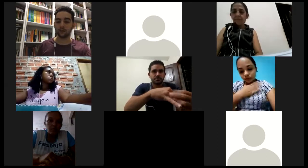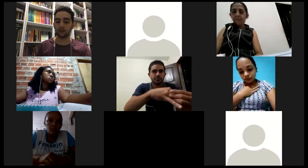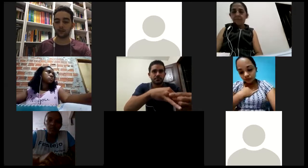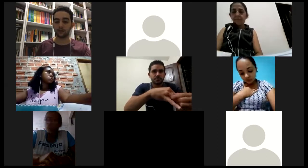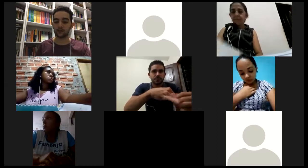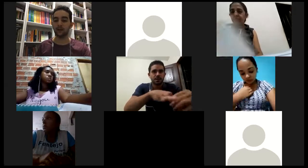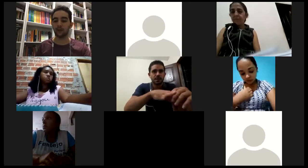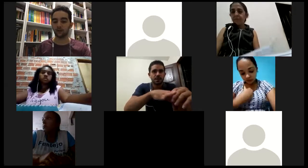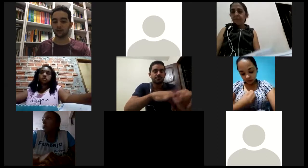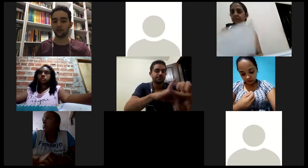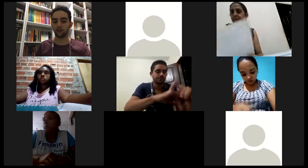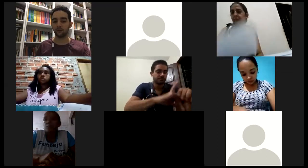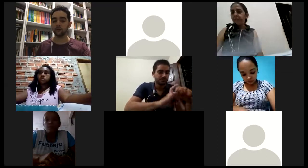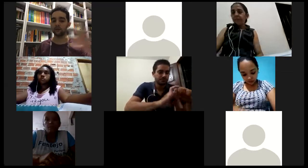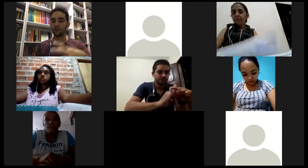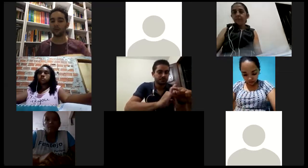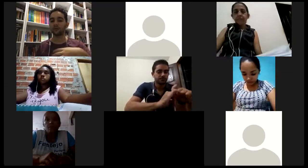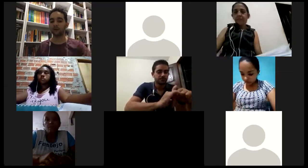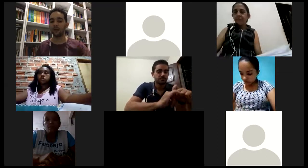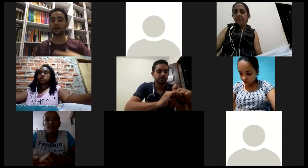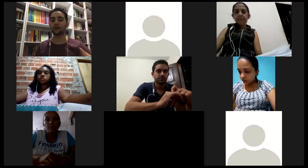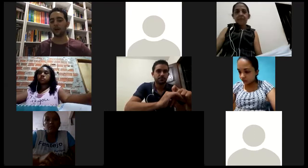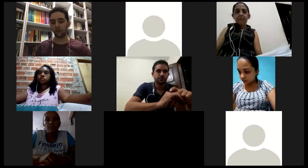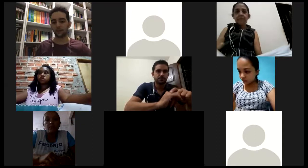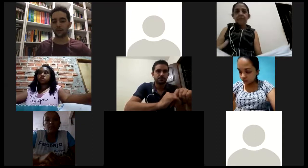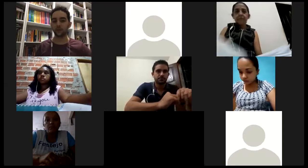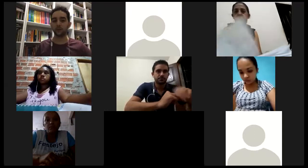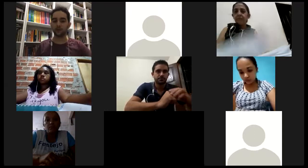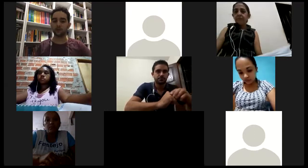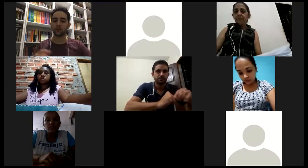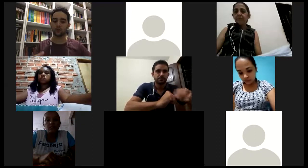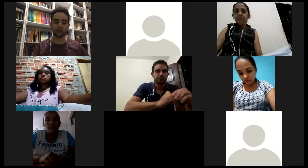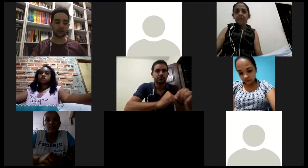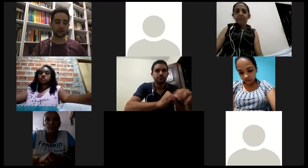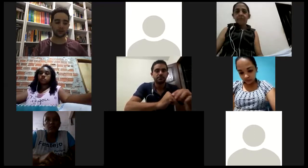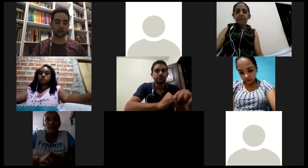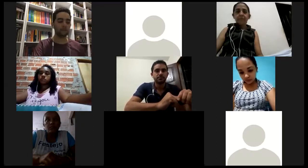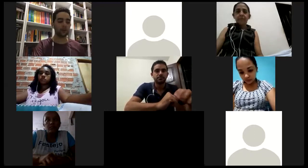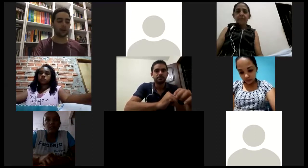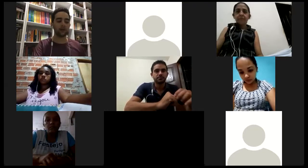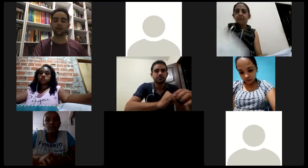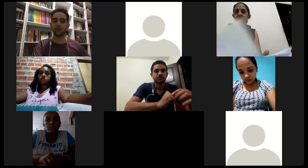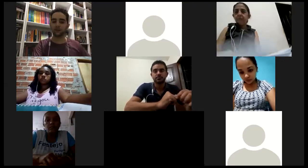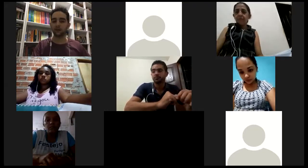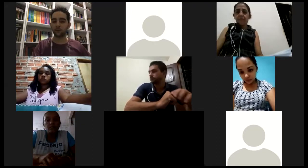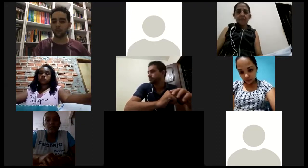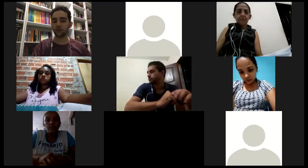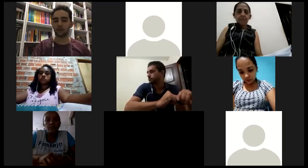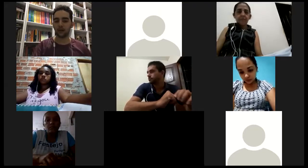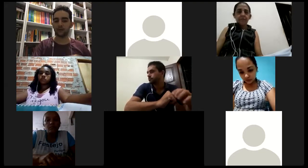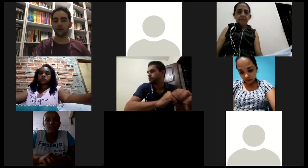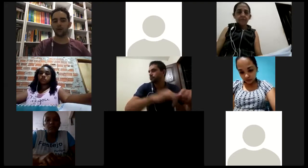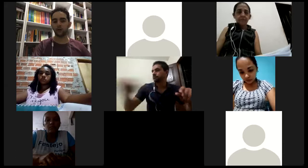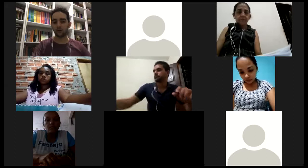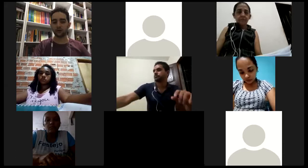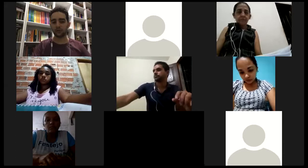semana que vem, dos sinais da aula que vem. Vai ser sentimentos mais uma temática minha, porque só que vocês pedem, às vezes ainda ficam poucos